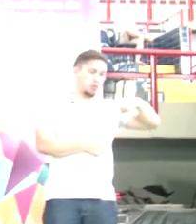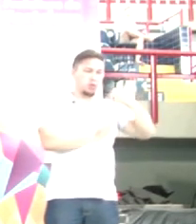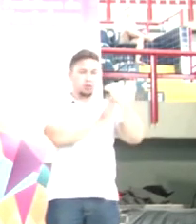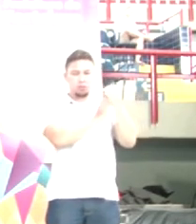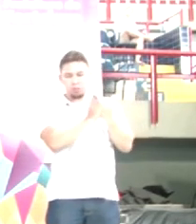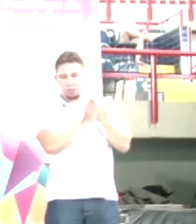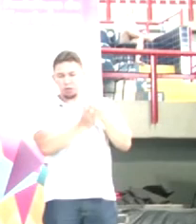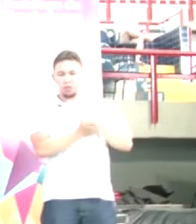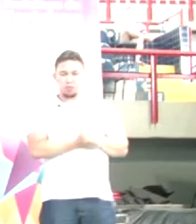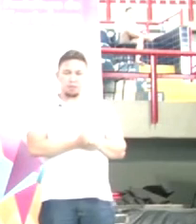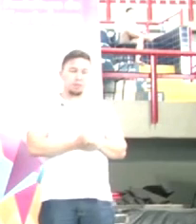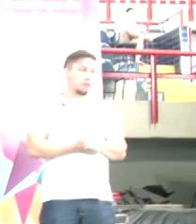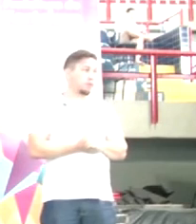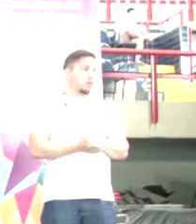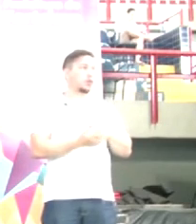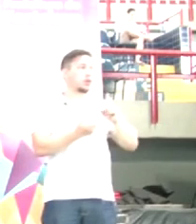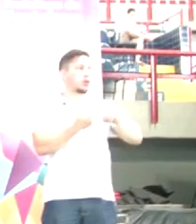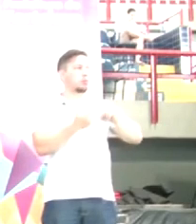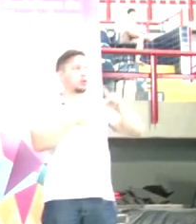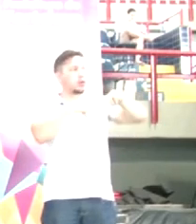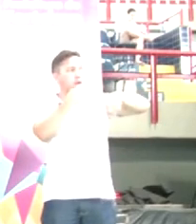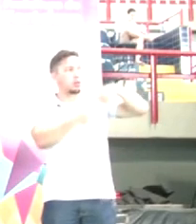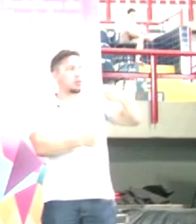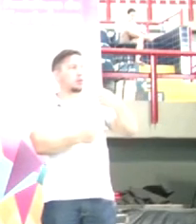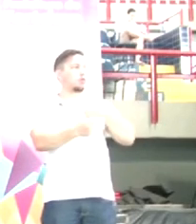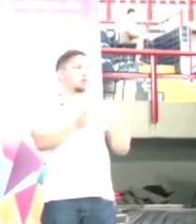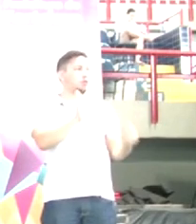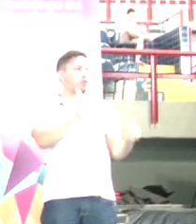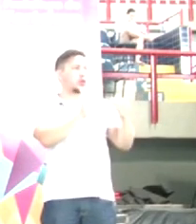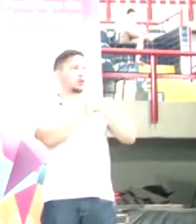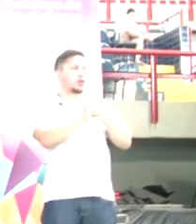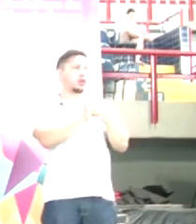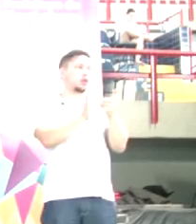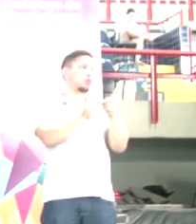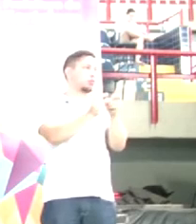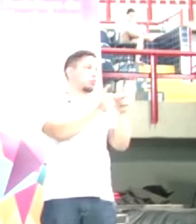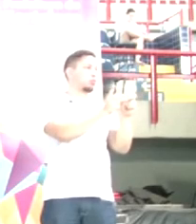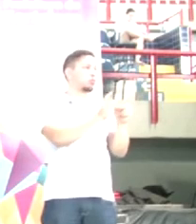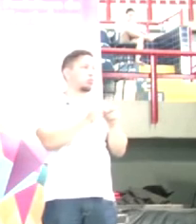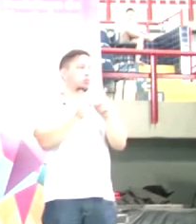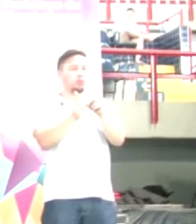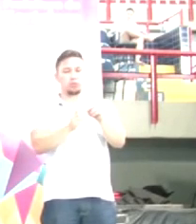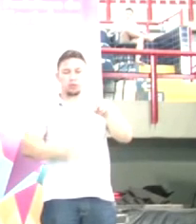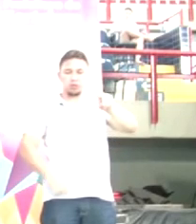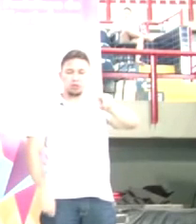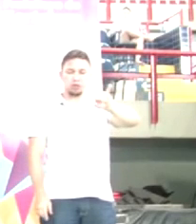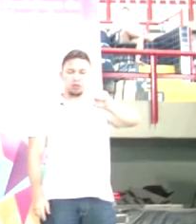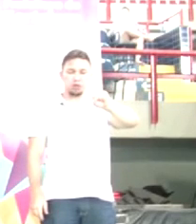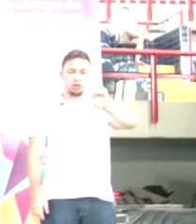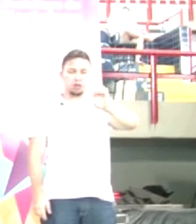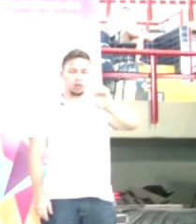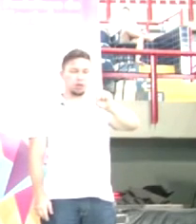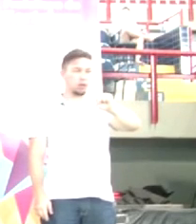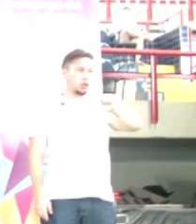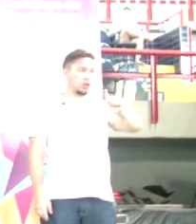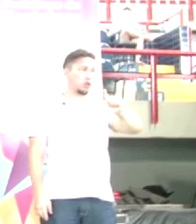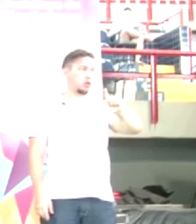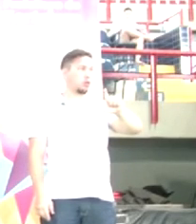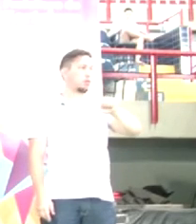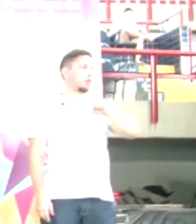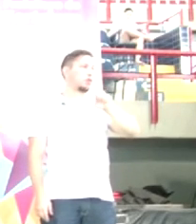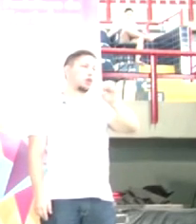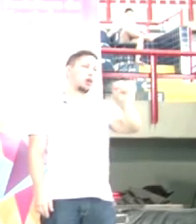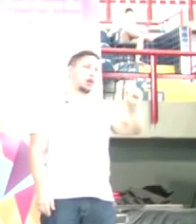de enxofre. E em seguida, foi inserido no mercado o diesel S500, 500